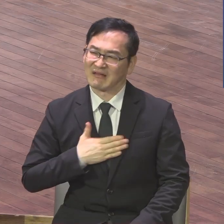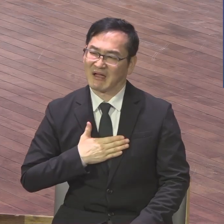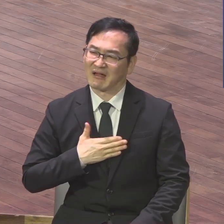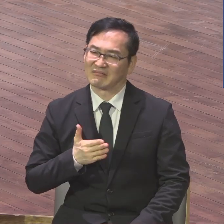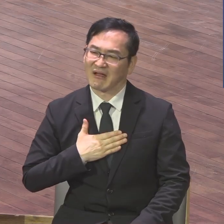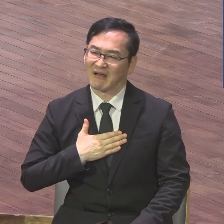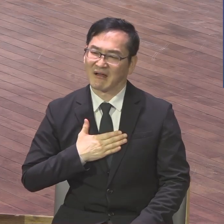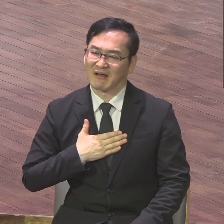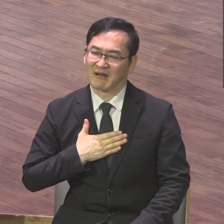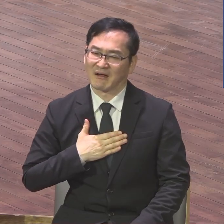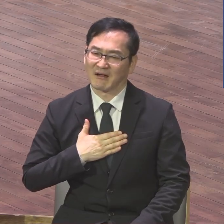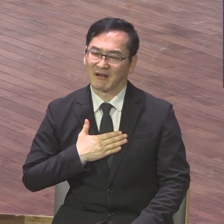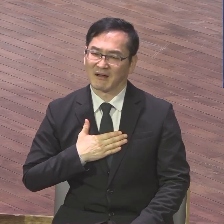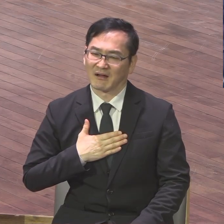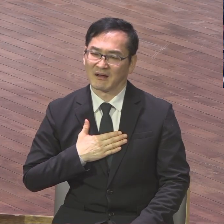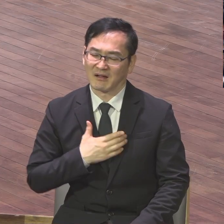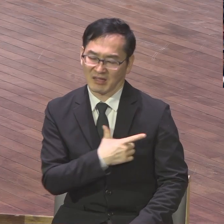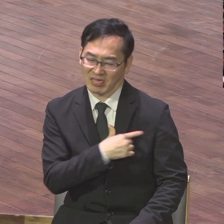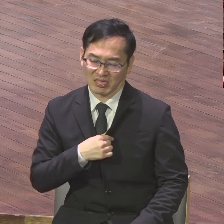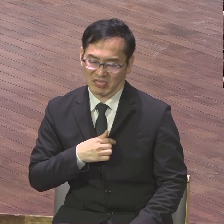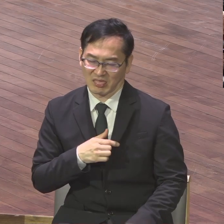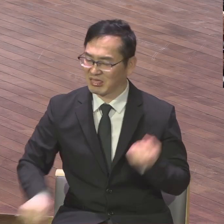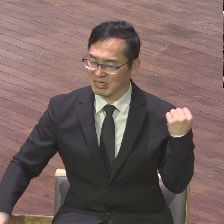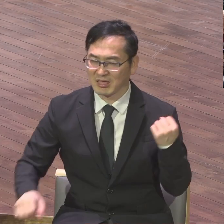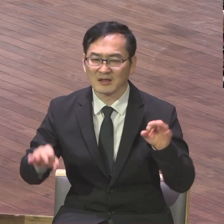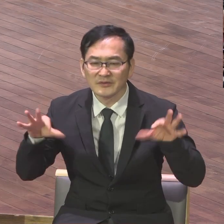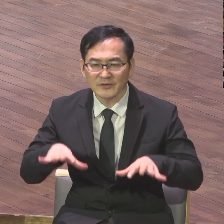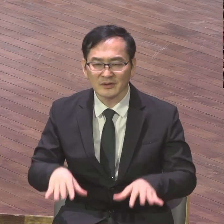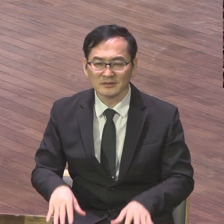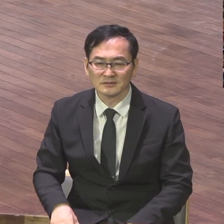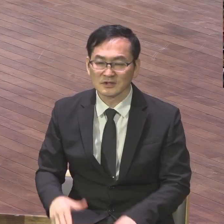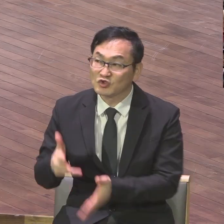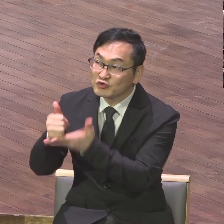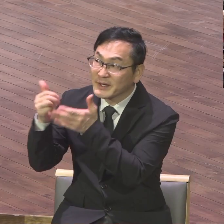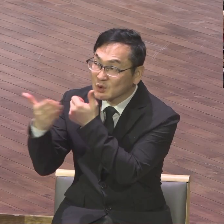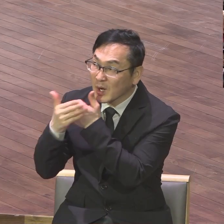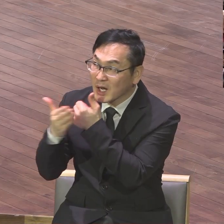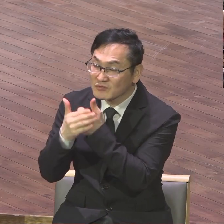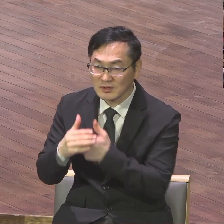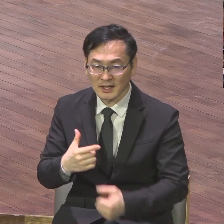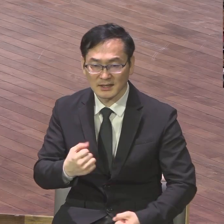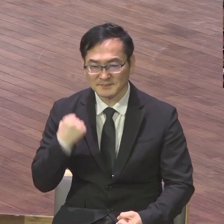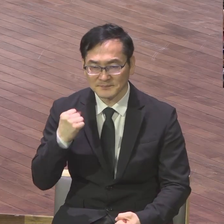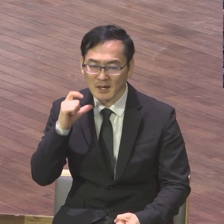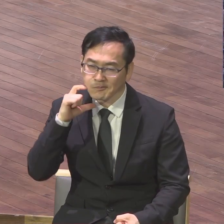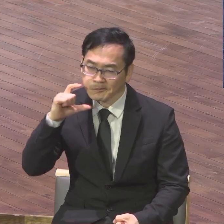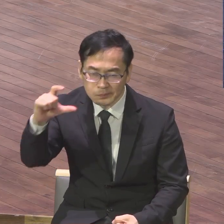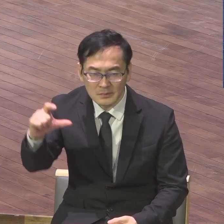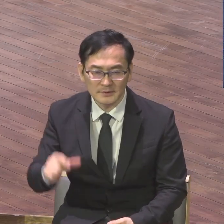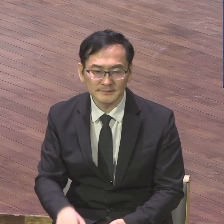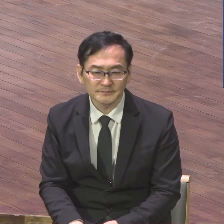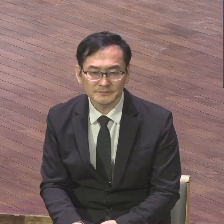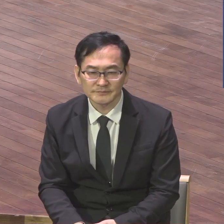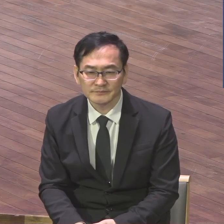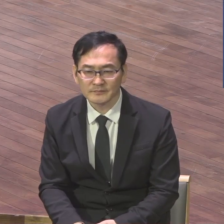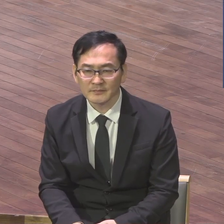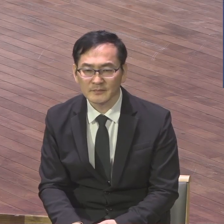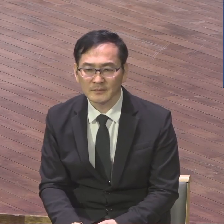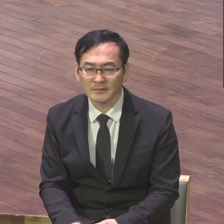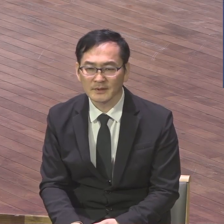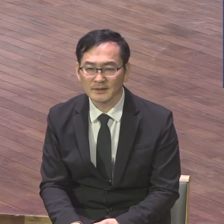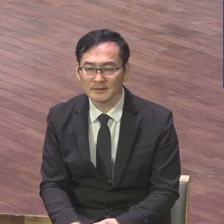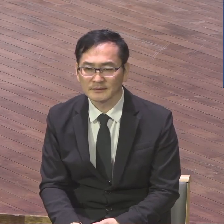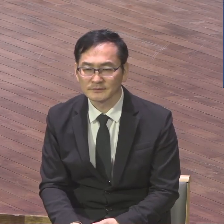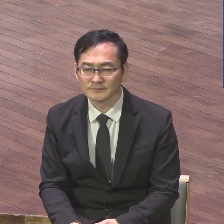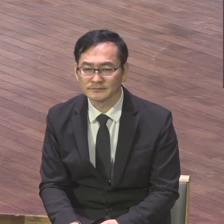나는 십자가에 죽은 줄 믿으시 바랍니다. 내가 하는 주의를 할 때 언제나 사람은 내 말과 내 능력으로